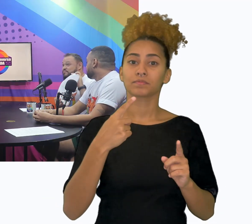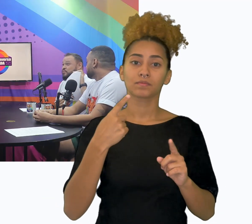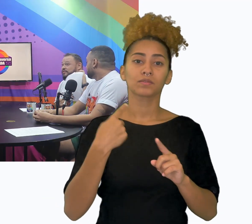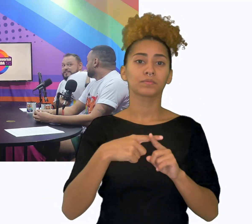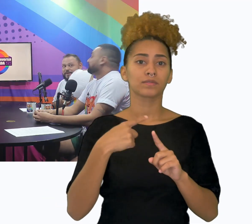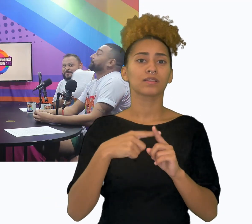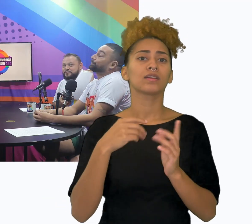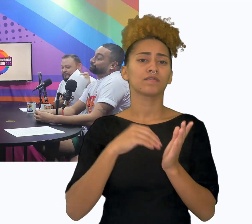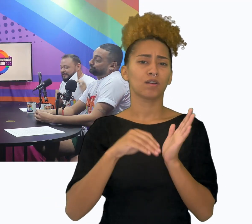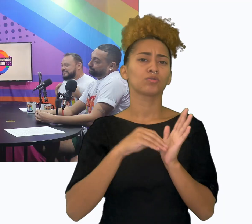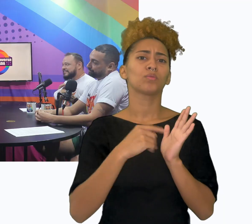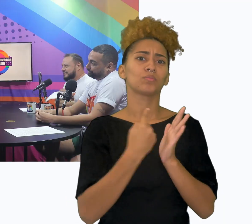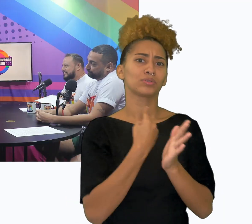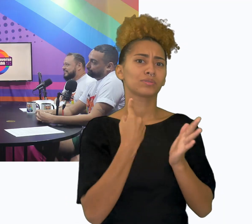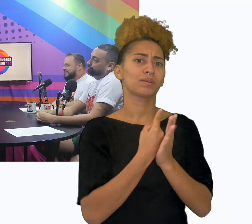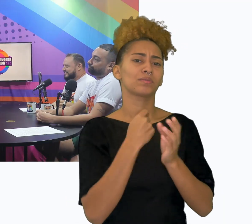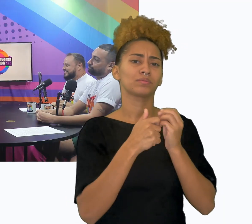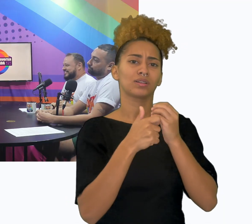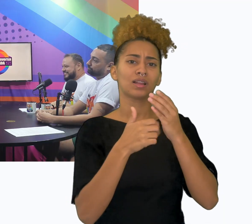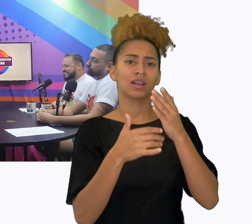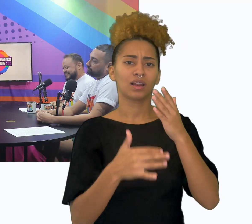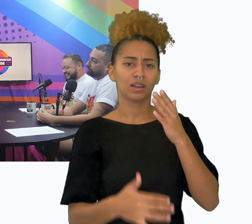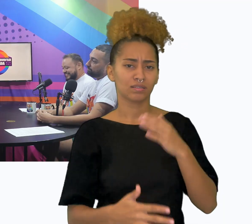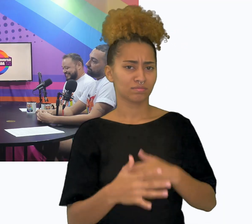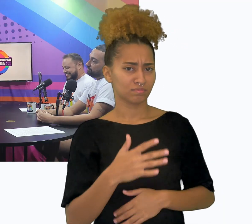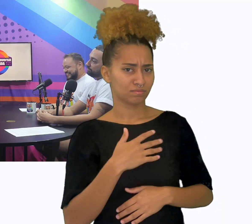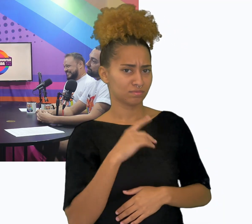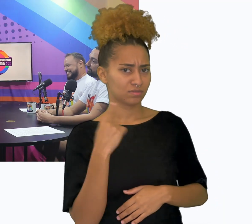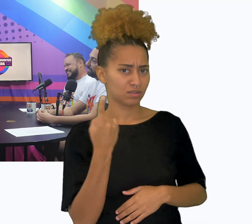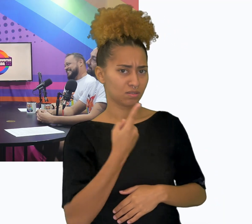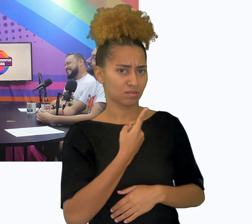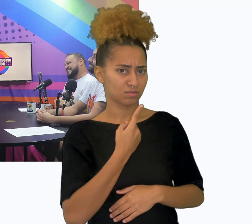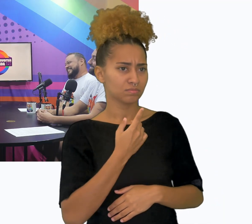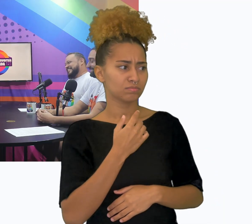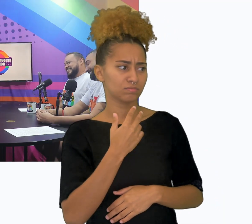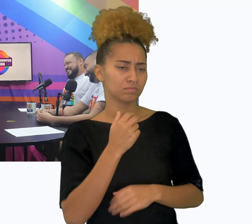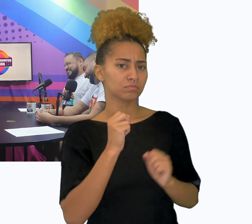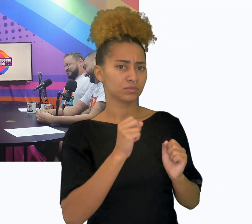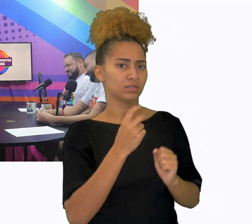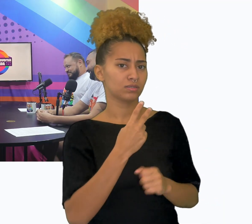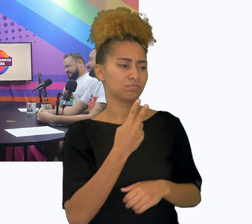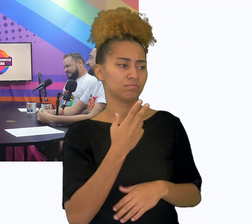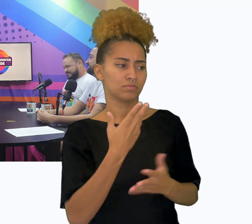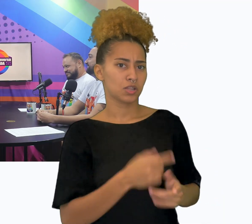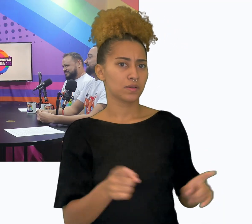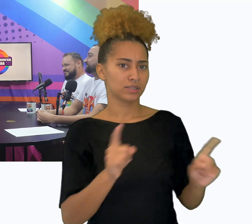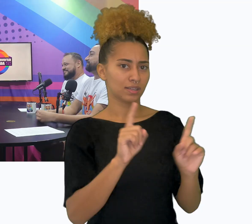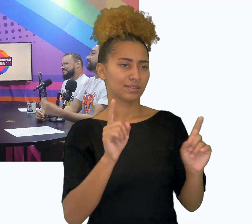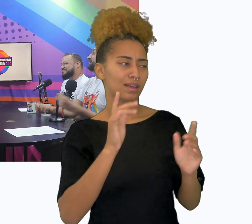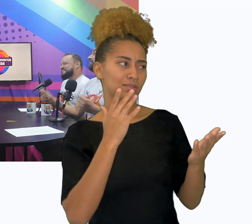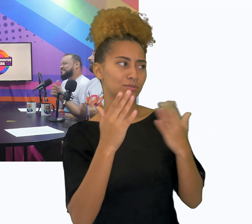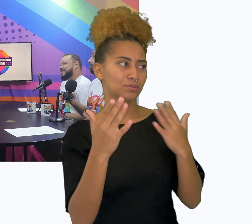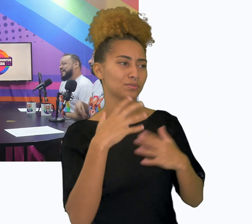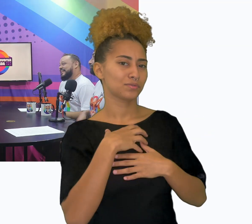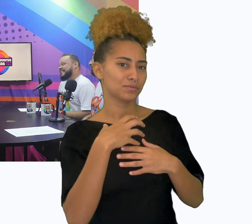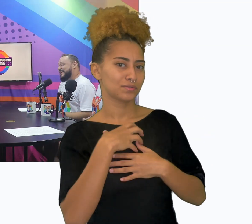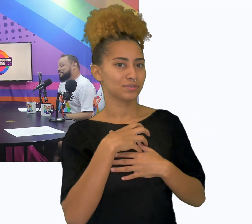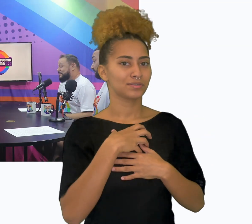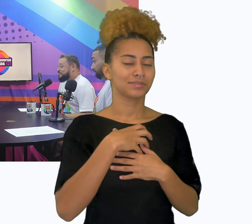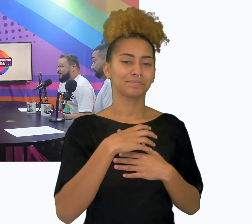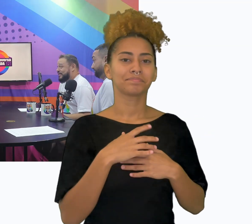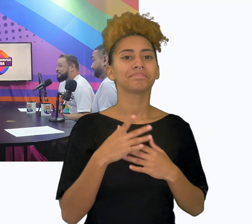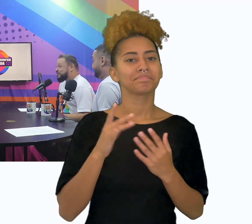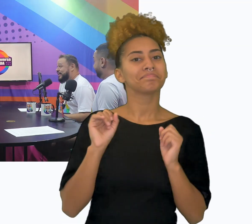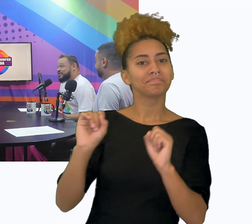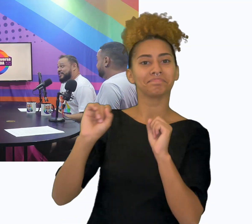ó, muitas perguntas. Uau. A gente podia ter negado de ter vindo. Não, Eu fiquei nessa dúvida agora. Podia.